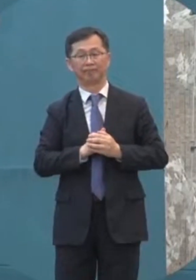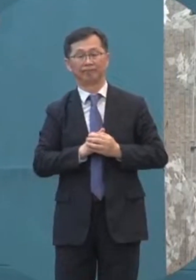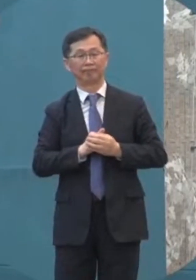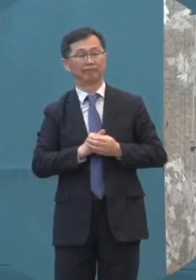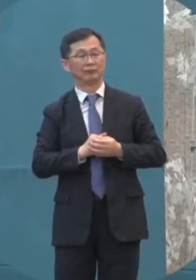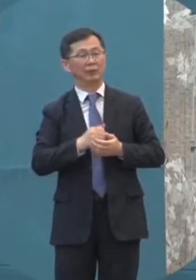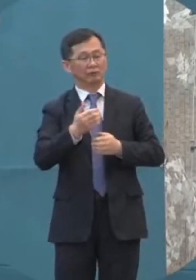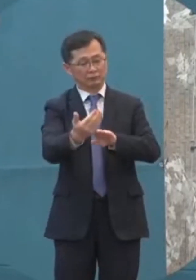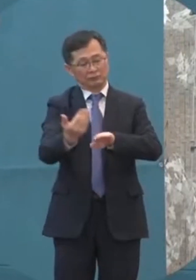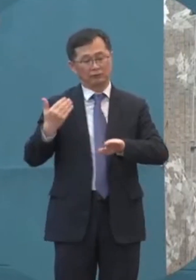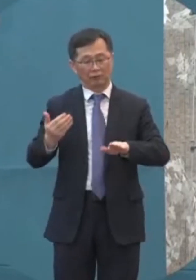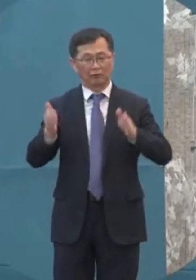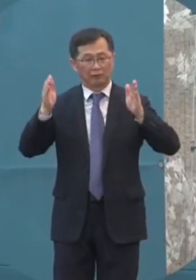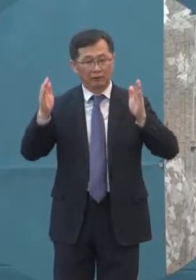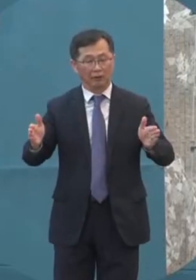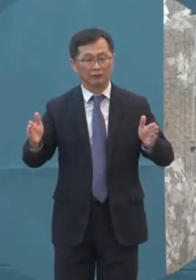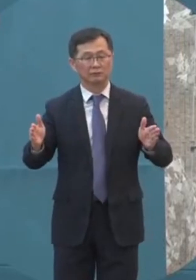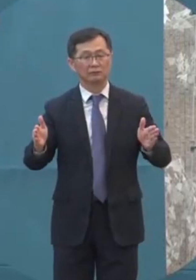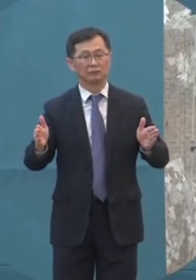그 전까지는